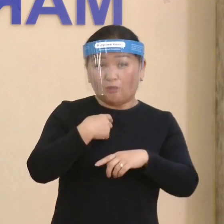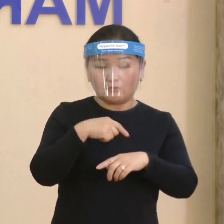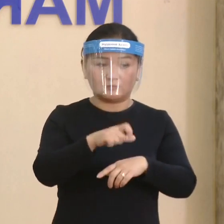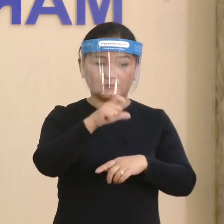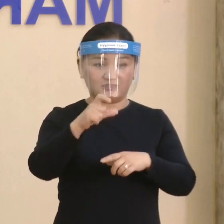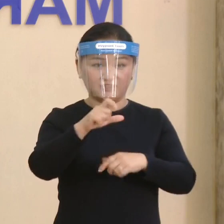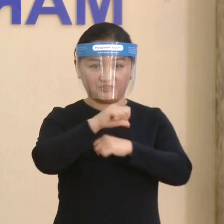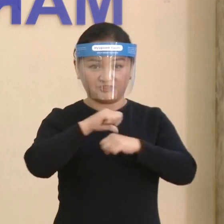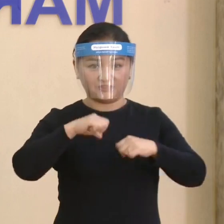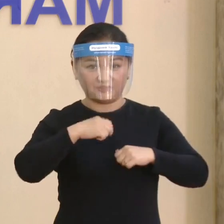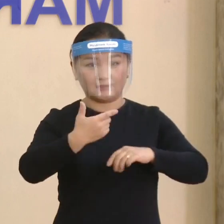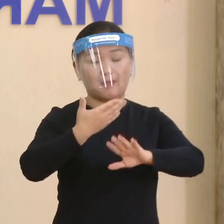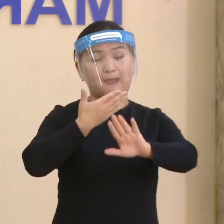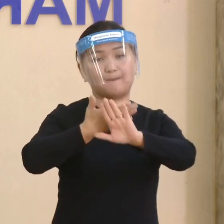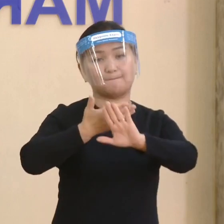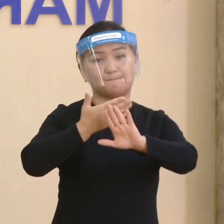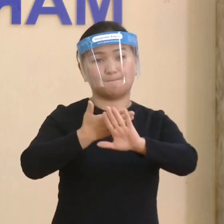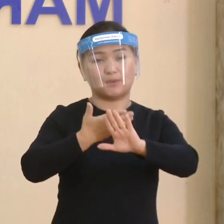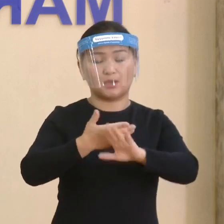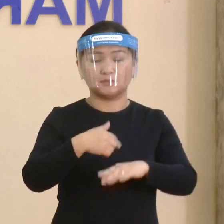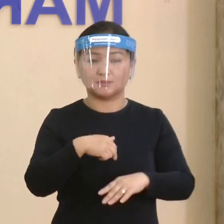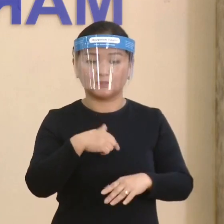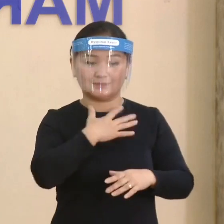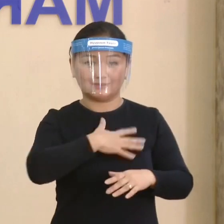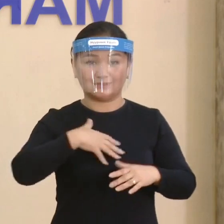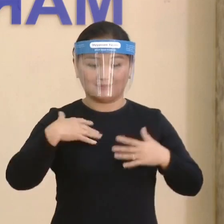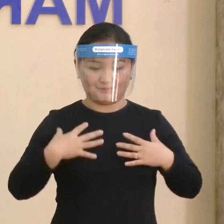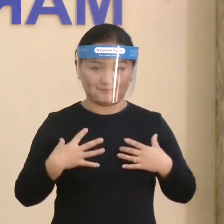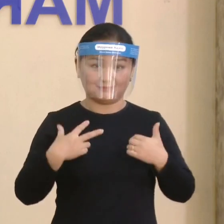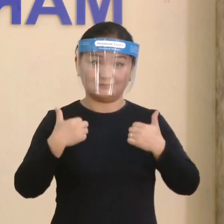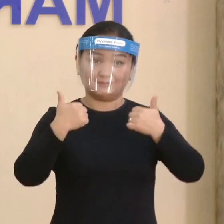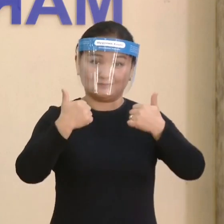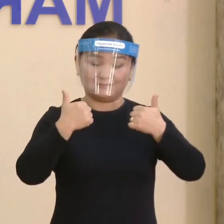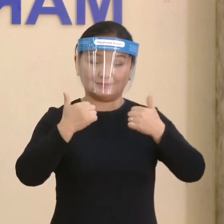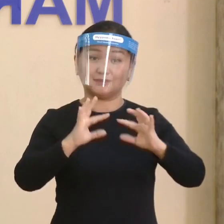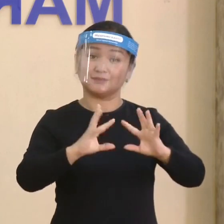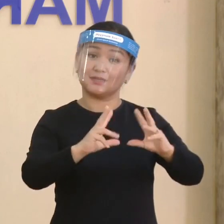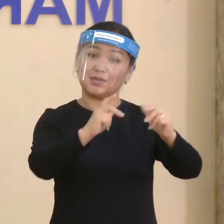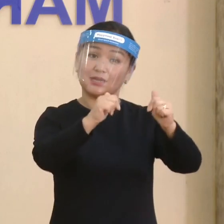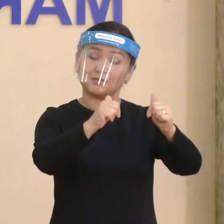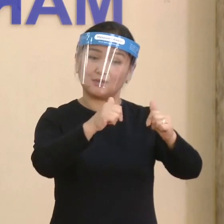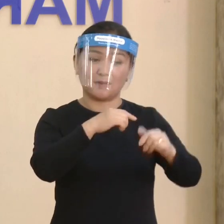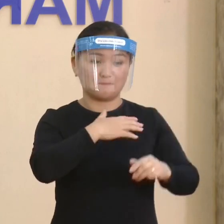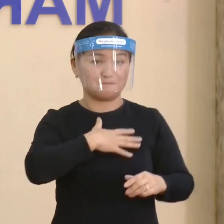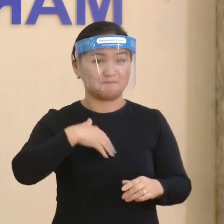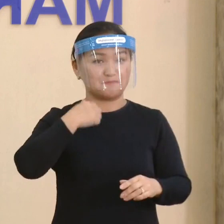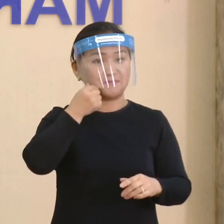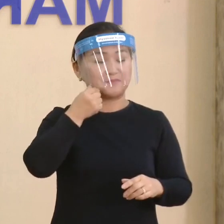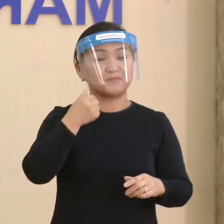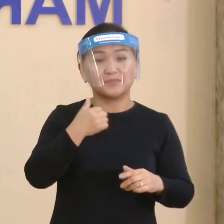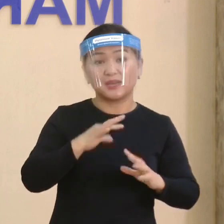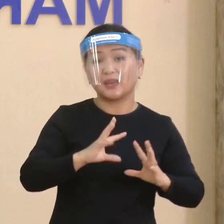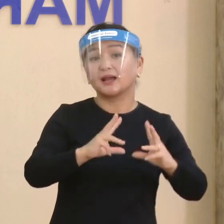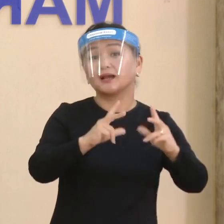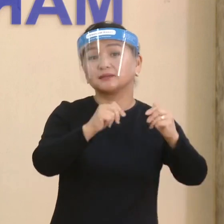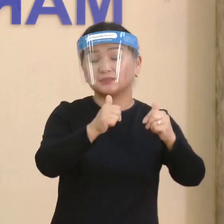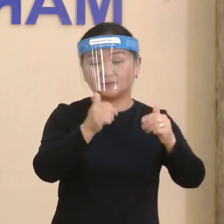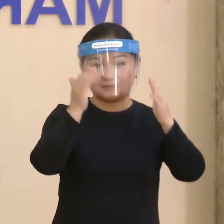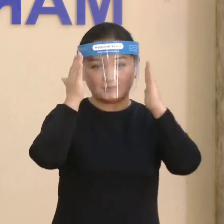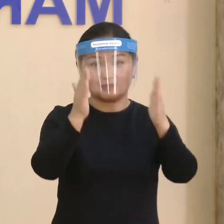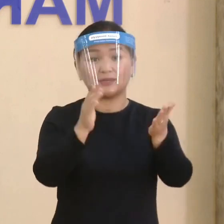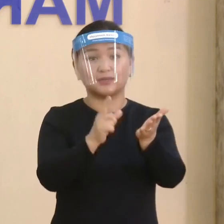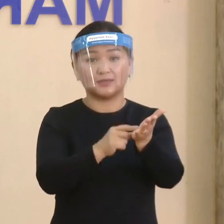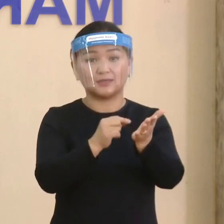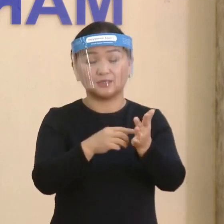иргэд маань сэргийлэх одоо нөгөө дархлаагаа сайжруулах, эсэргүүцлээ сайжруулах энэ арга хэмжээгээ эрчимтэй аваарай гэдгийг